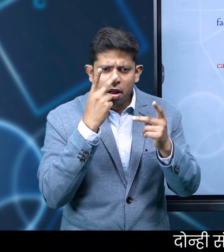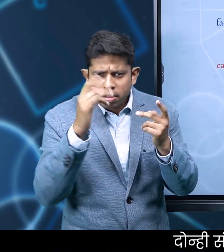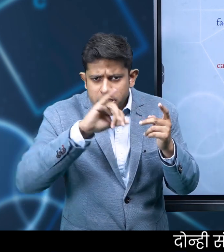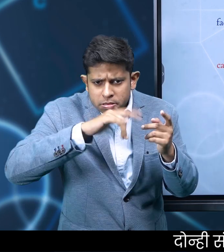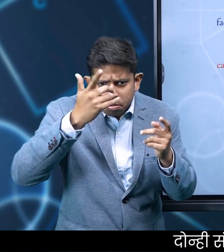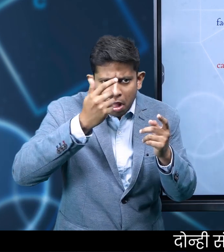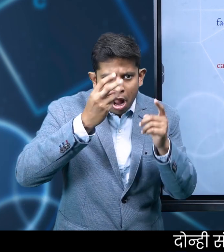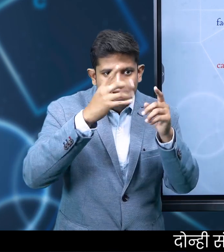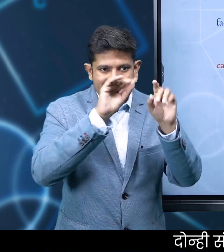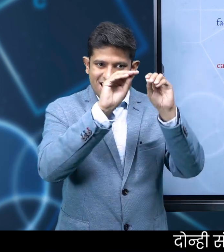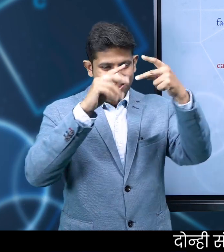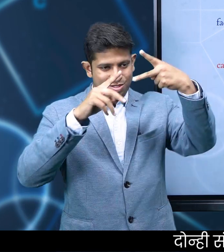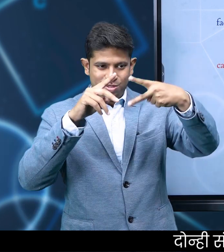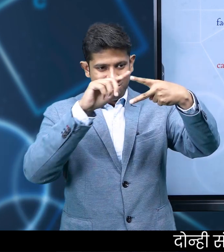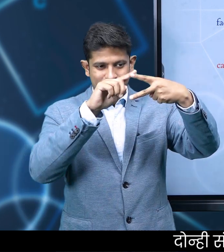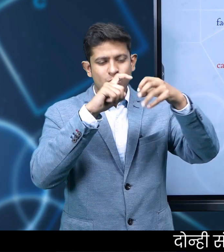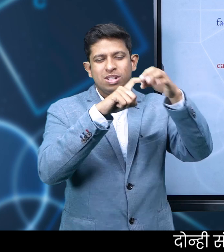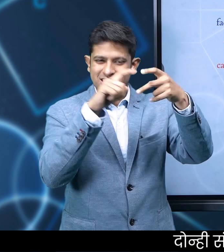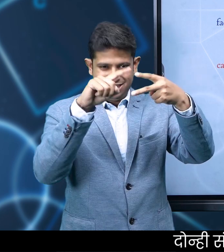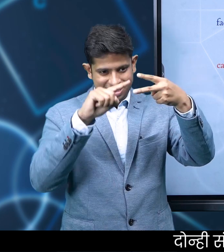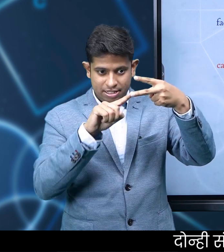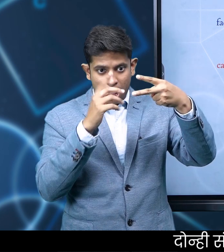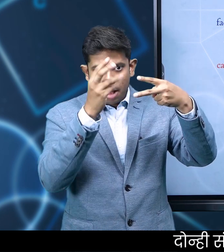दोन्ही संख्यांमध्ये समान घटक शोधा.